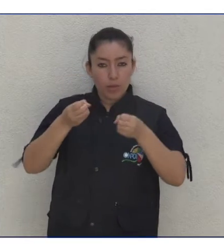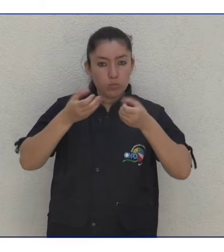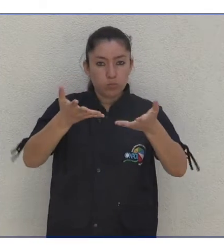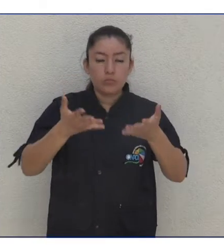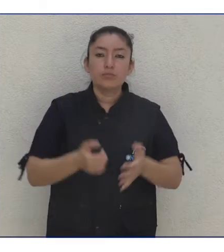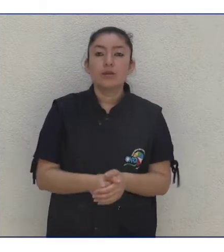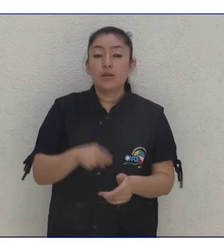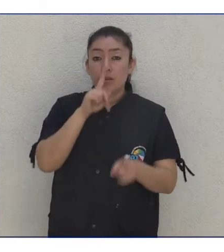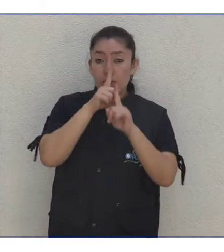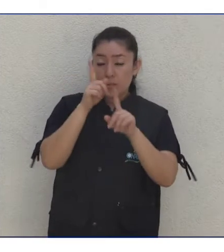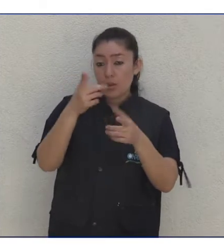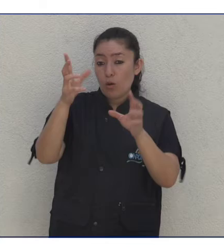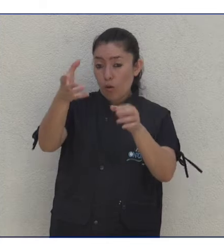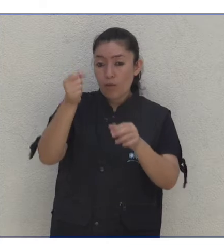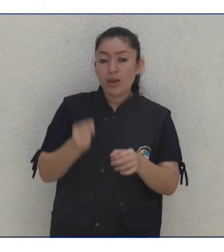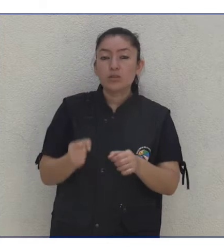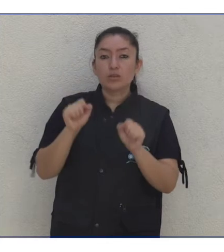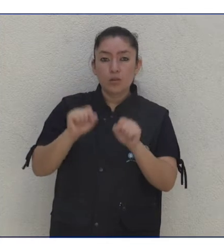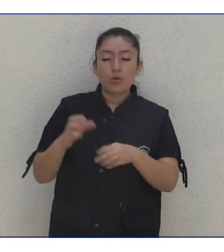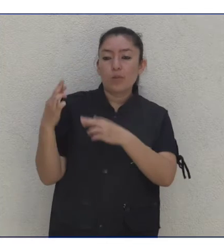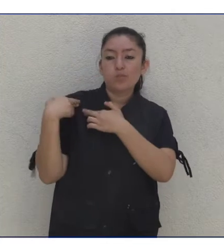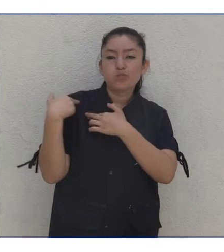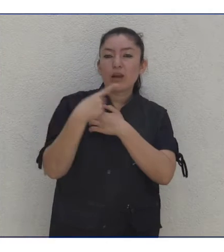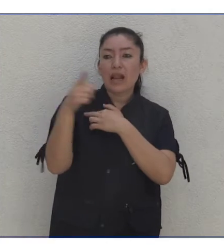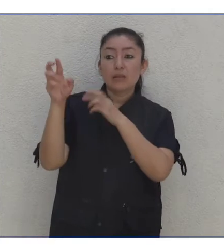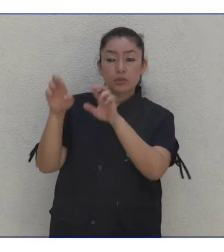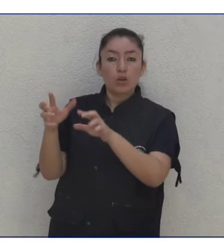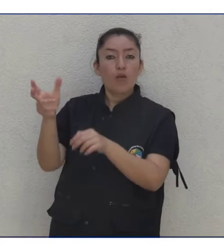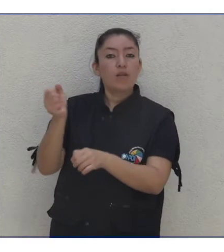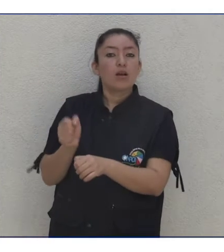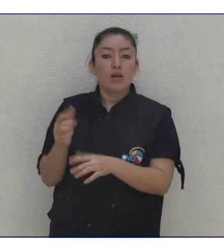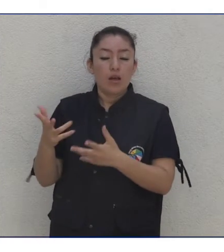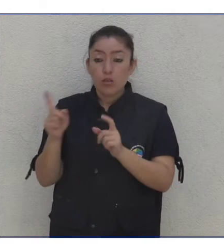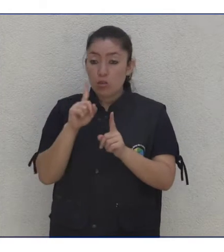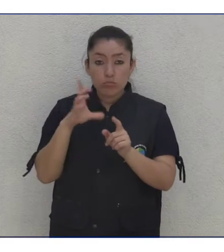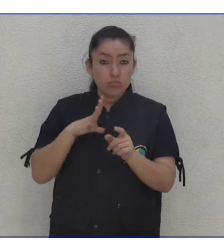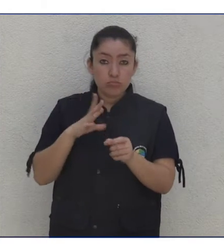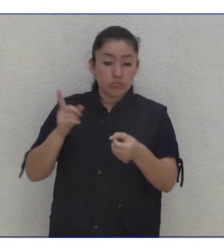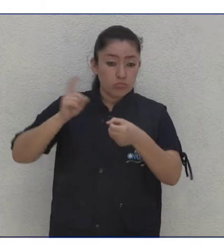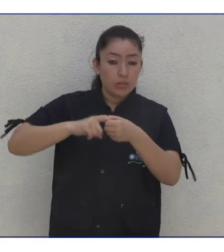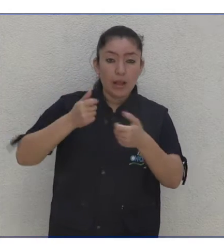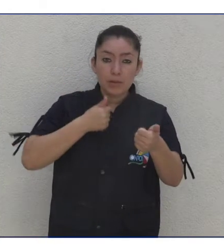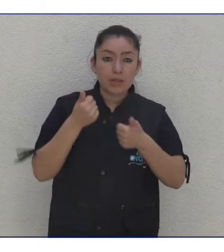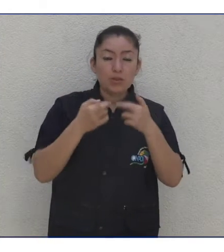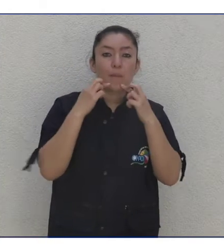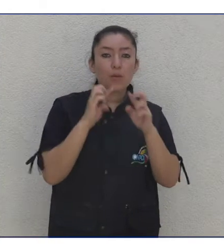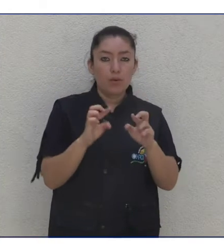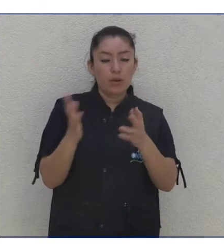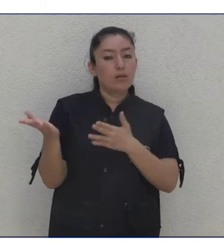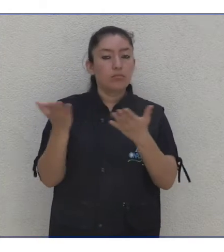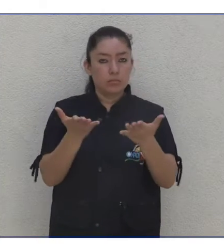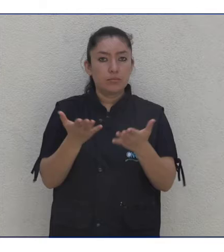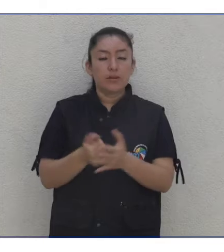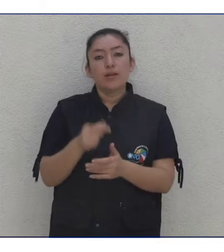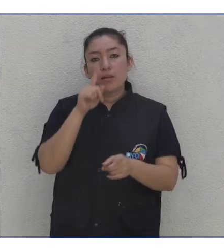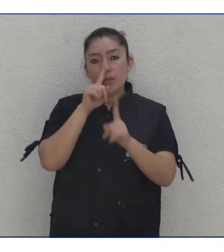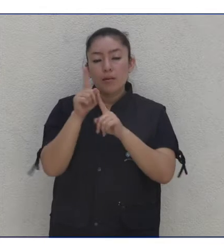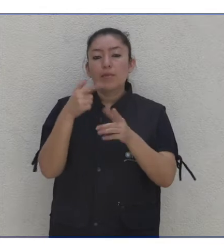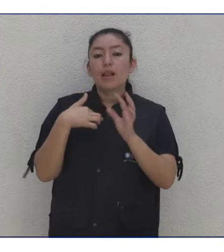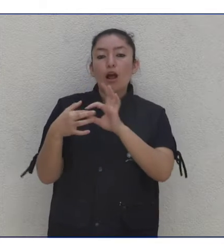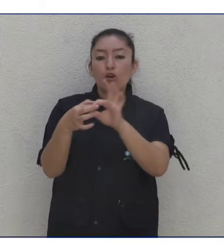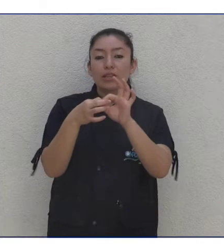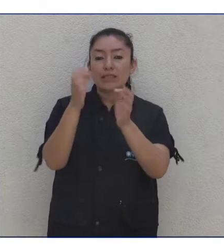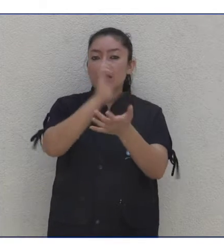pertinente. Igual obligación corresponde a los sujetos obligados que no formen parte de la administración pública ni de la organización del